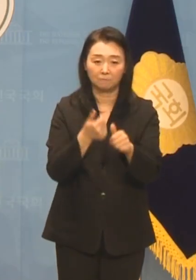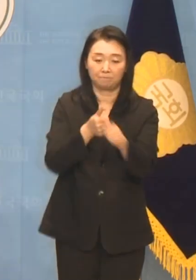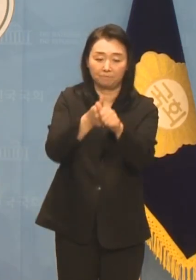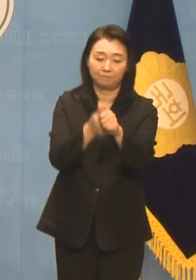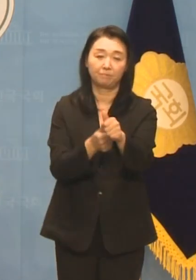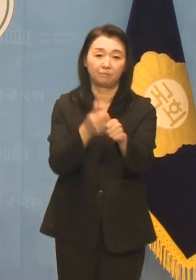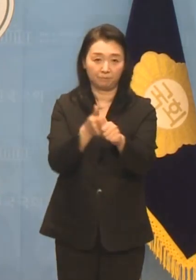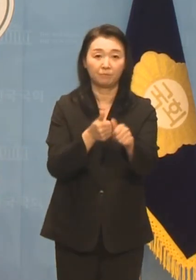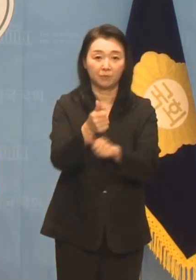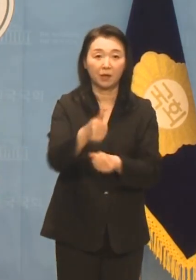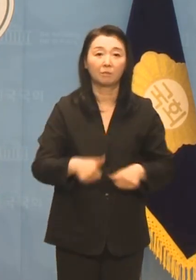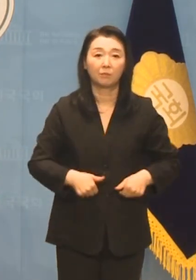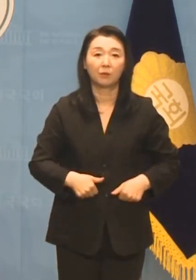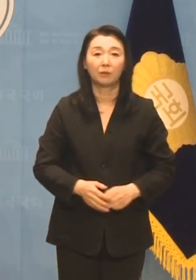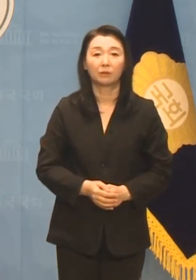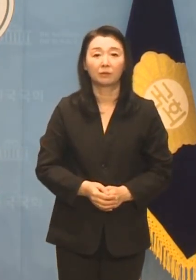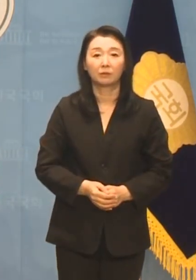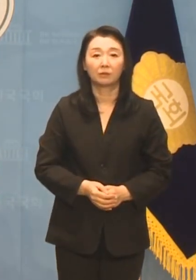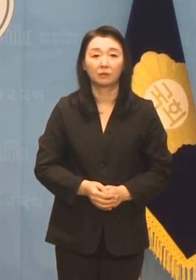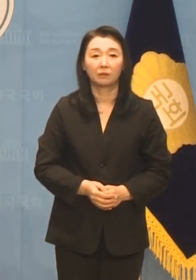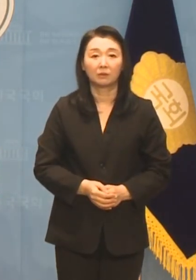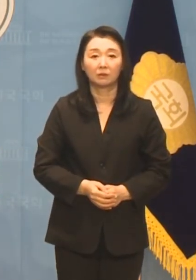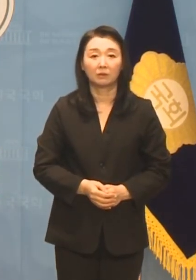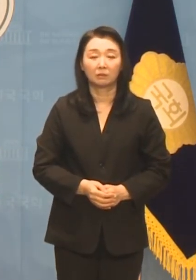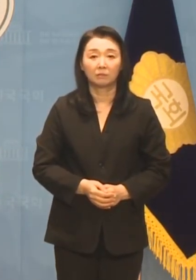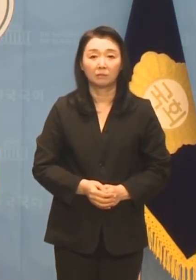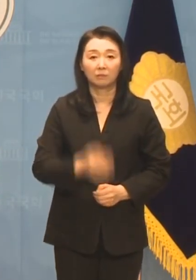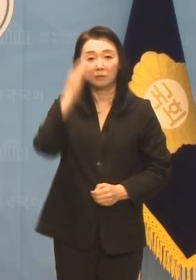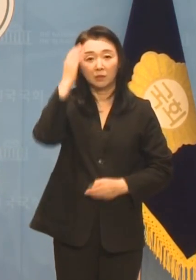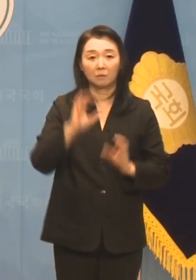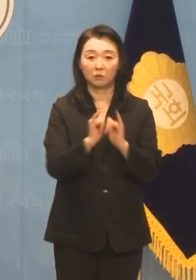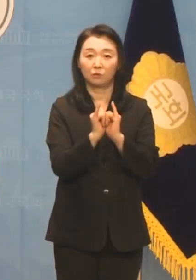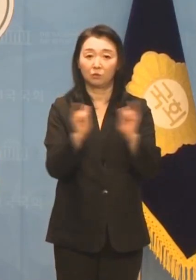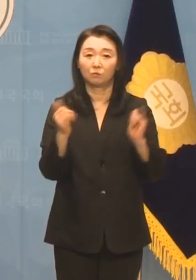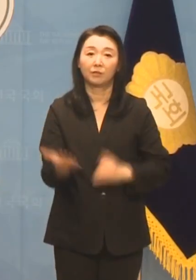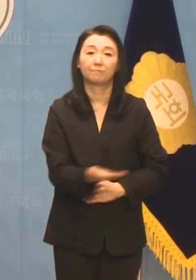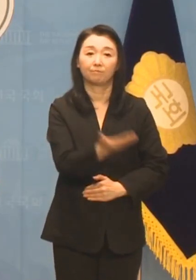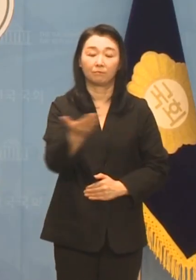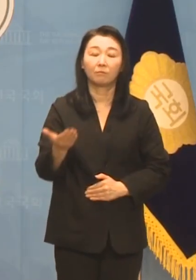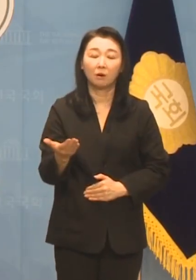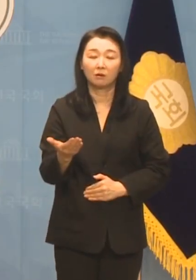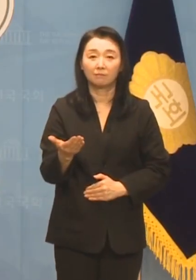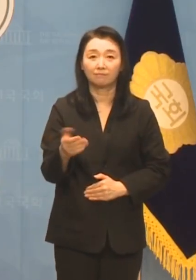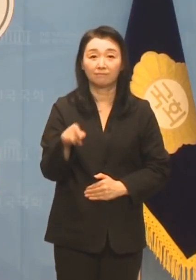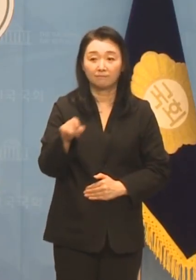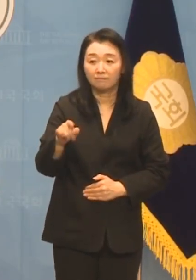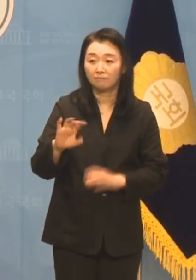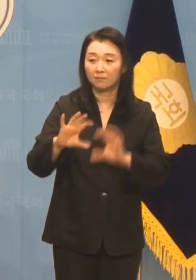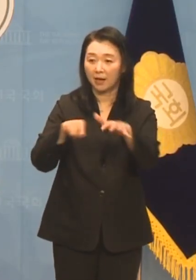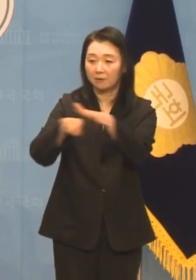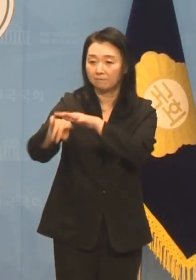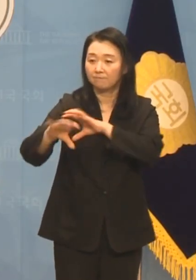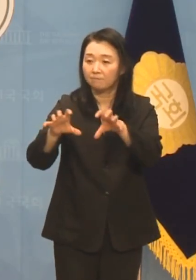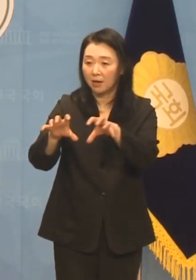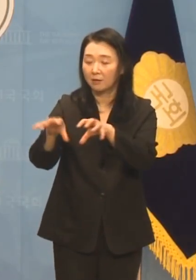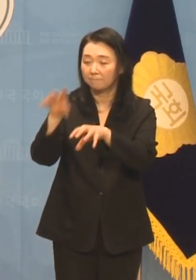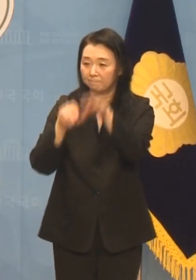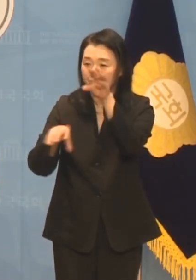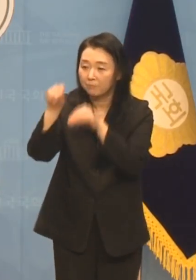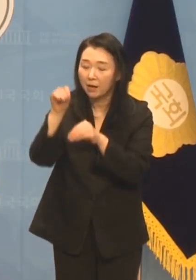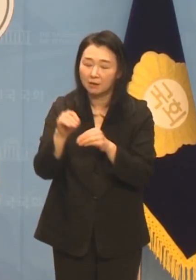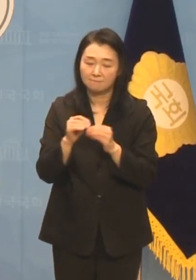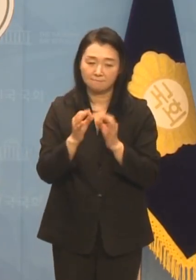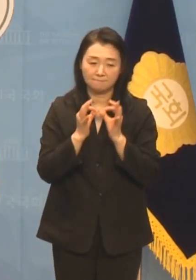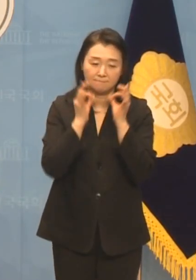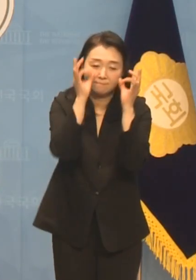것입니다. 우리 국민은 앞선 나라가 쓴 정답을 빠르게 모방하며 죽을 힘을 다해 일한